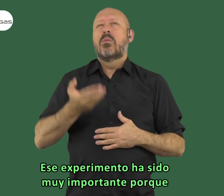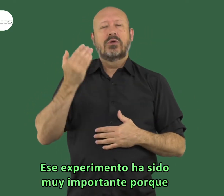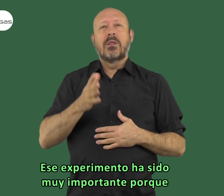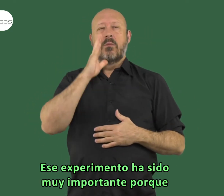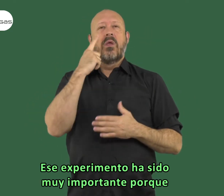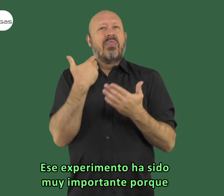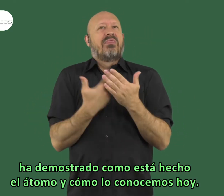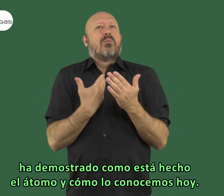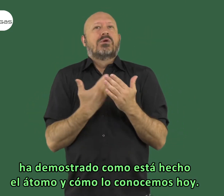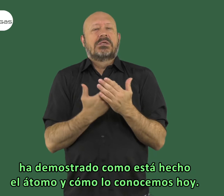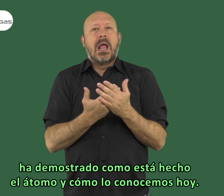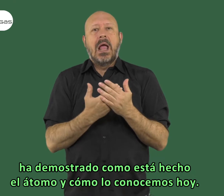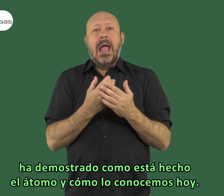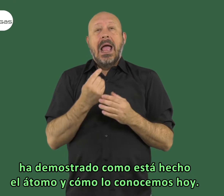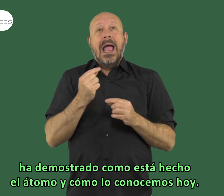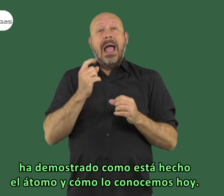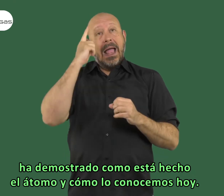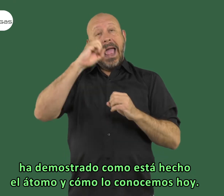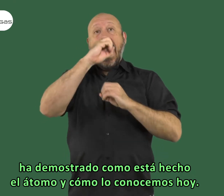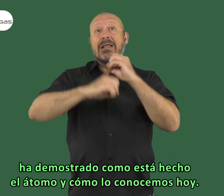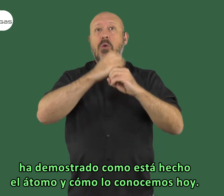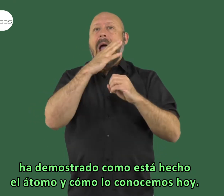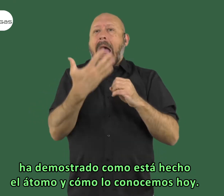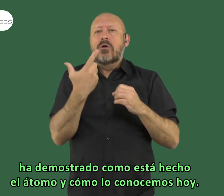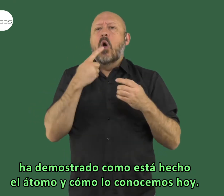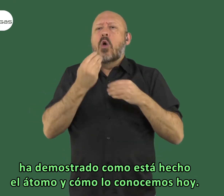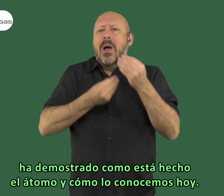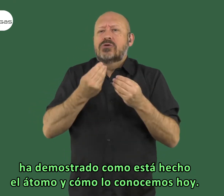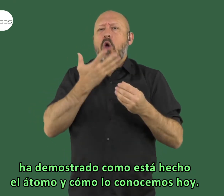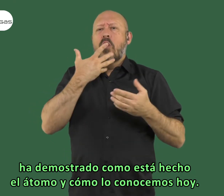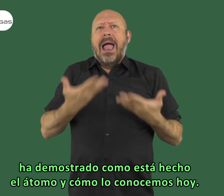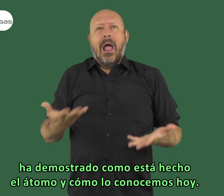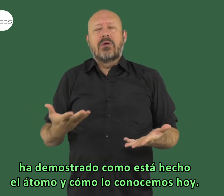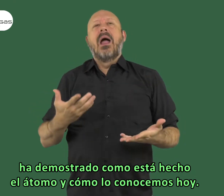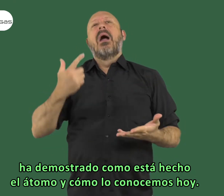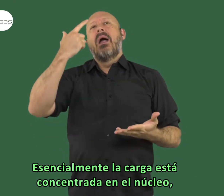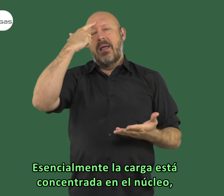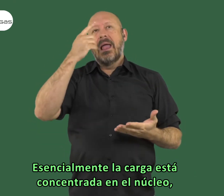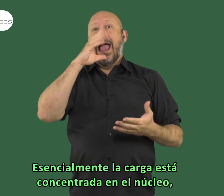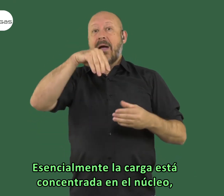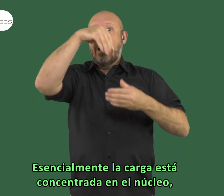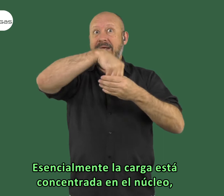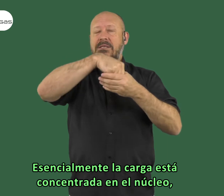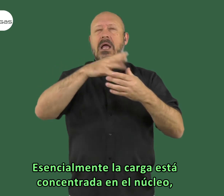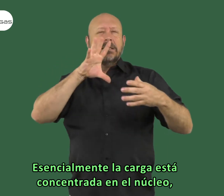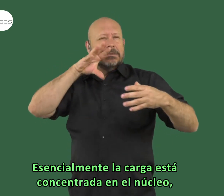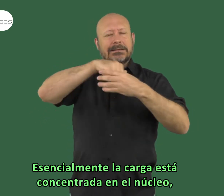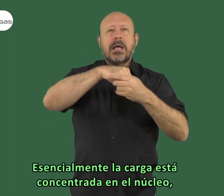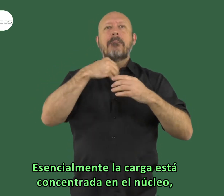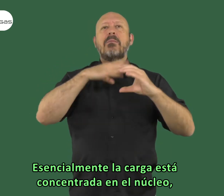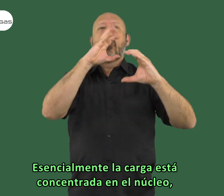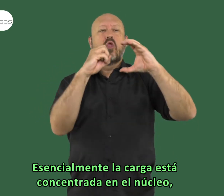ha sido muy importante porque ha demostrado cómo el átomo está hecho y cómo lo conocemos hoy, donde esencialmente la carga